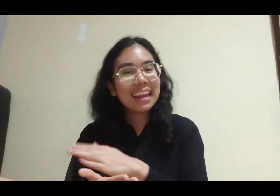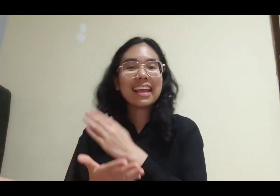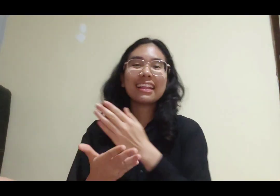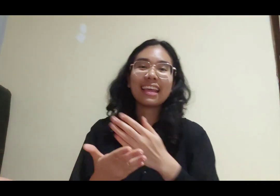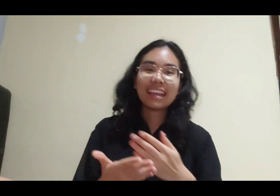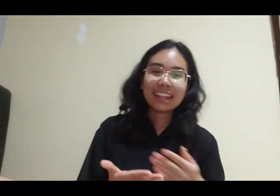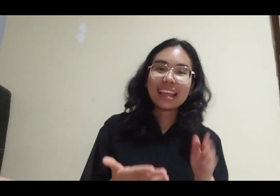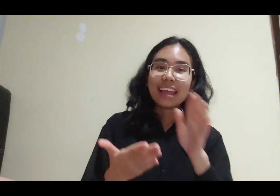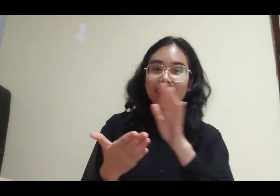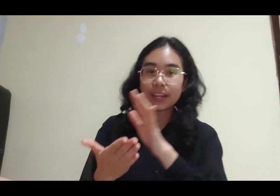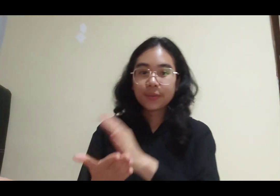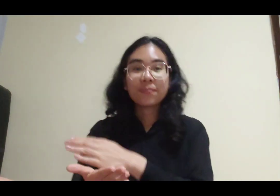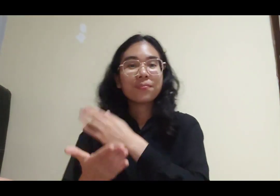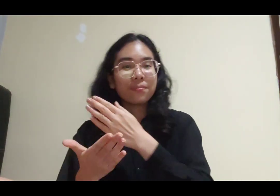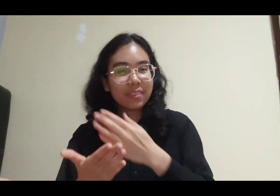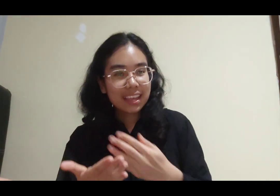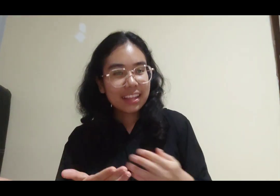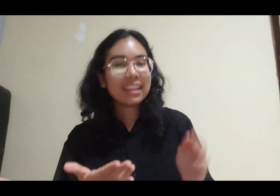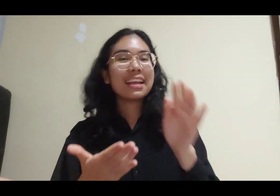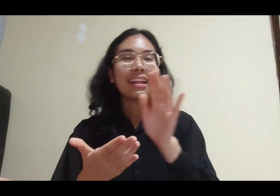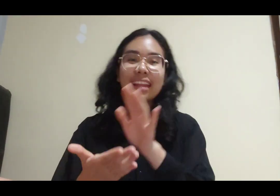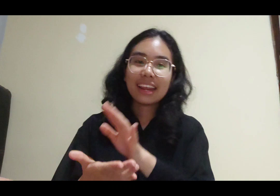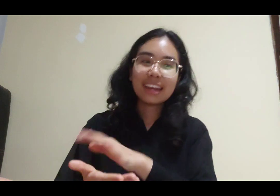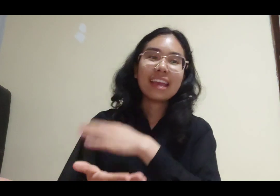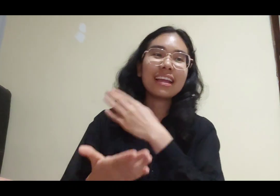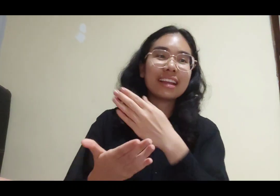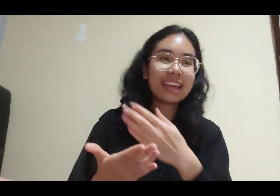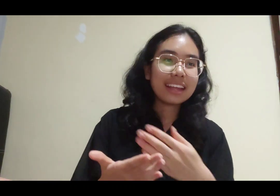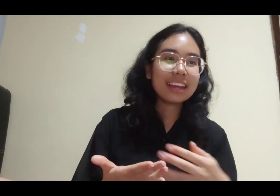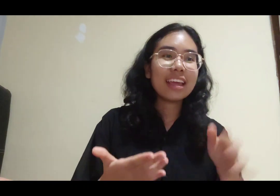Tereng teng teng teng teng teng teng teng teng.